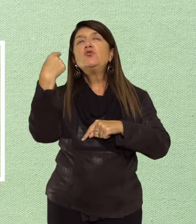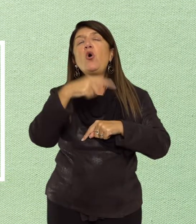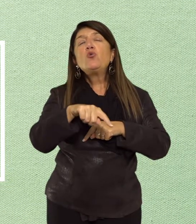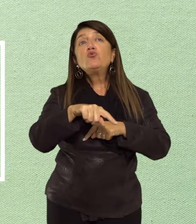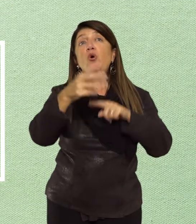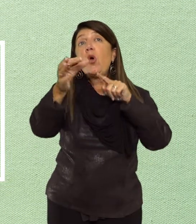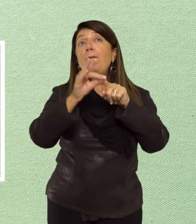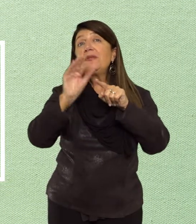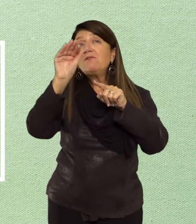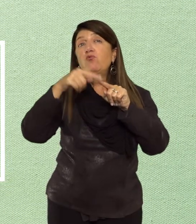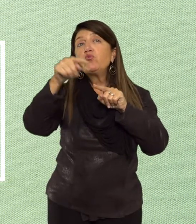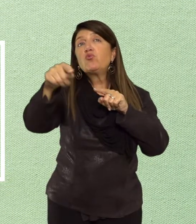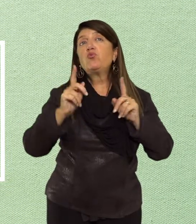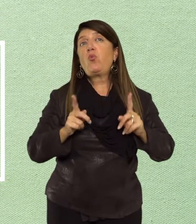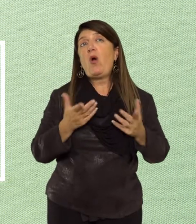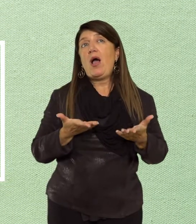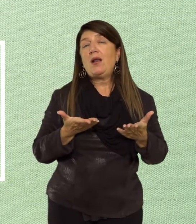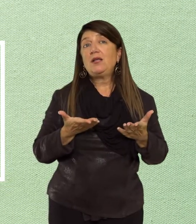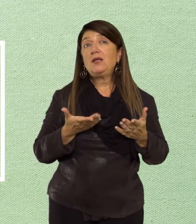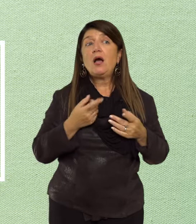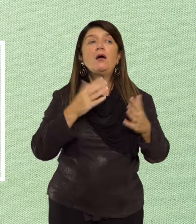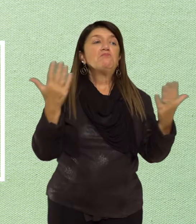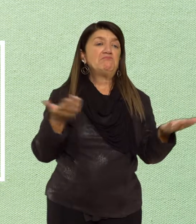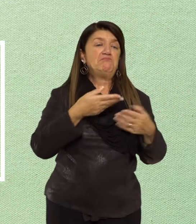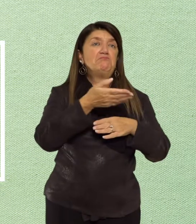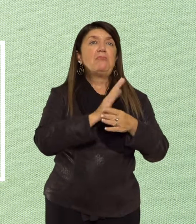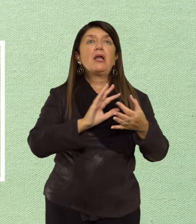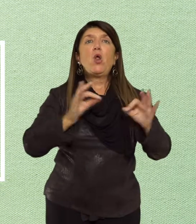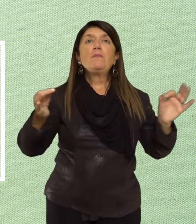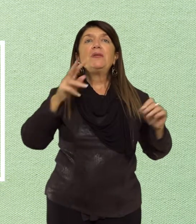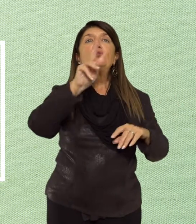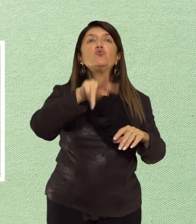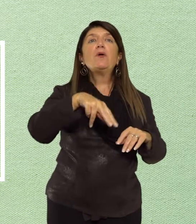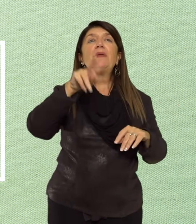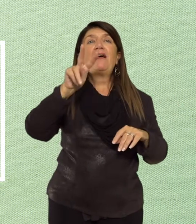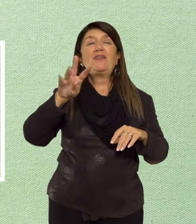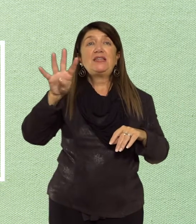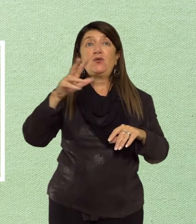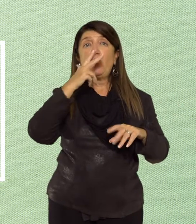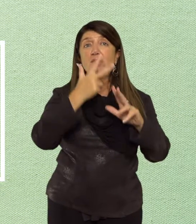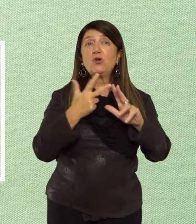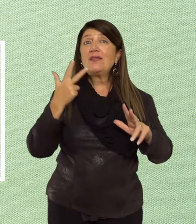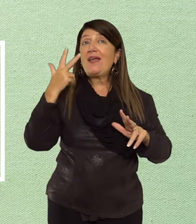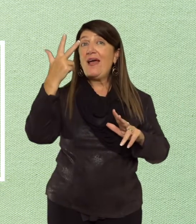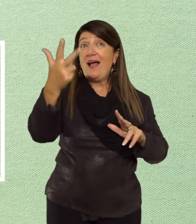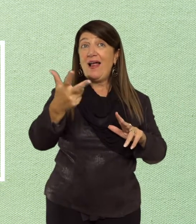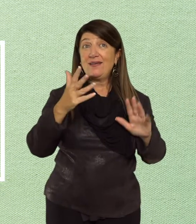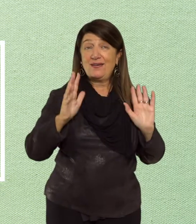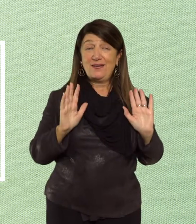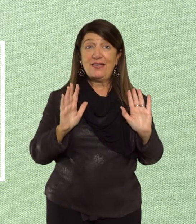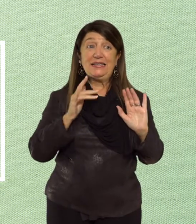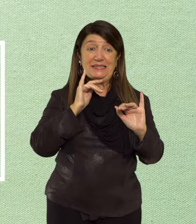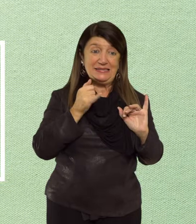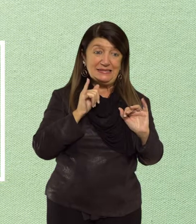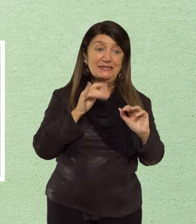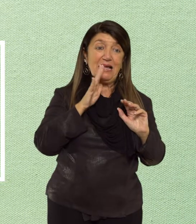quali sono? Vabbè, a parte le Paralimpiadi del 2024, che tra l'altro sono solo fra 3 anni e non Sì, fra esatto, quattro. sembrano tanto